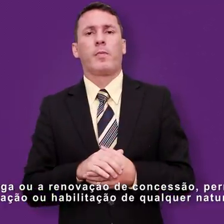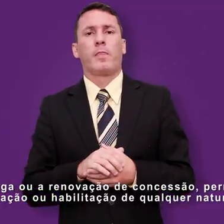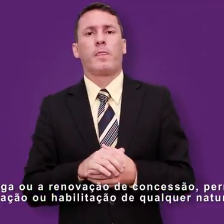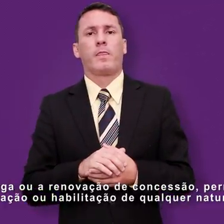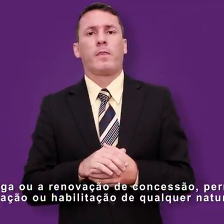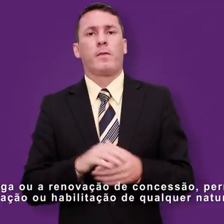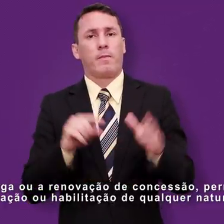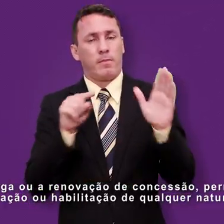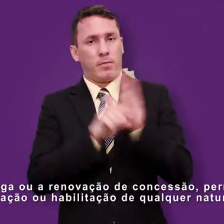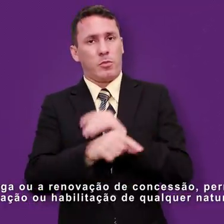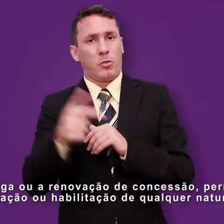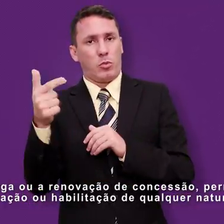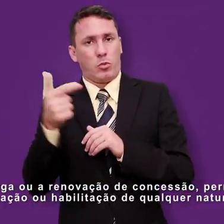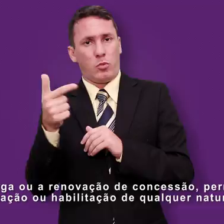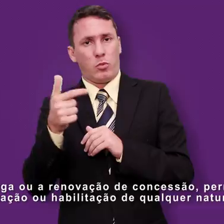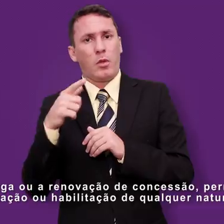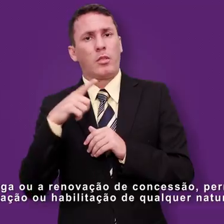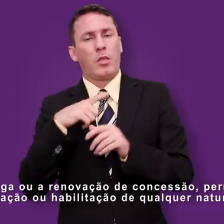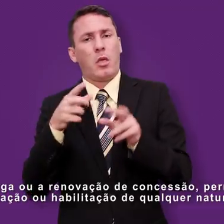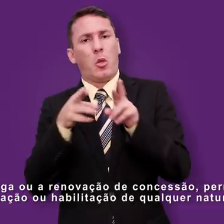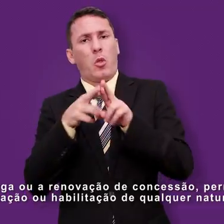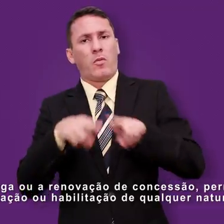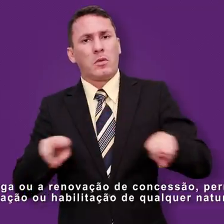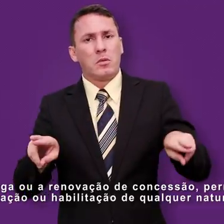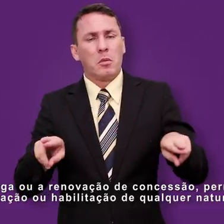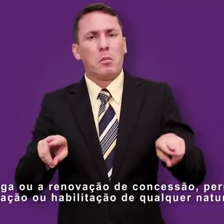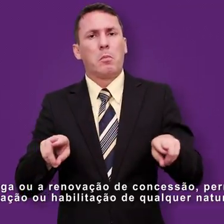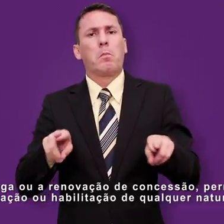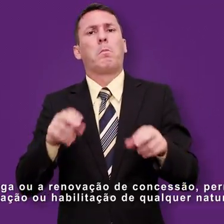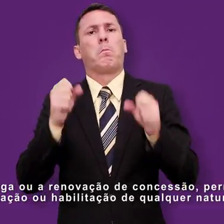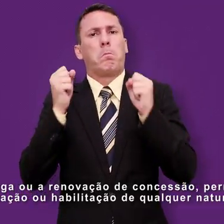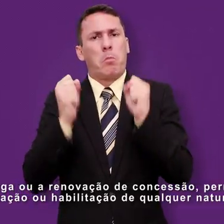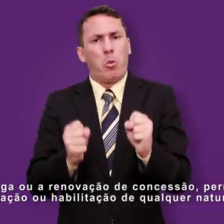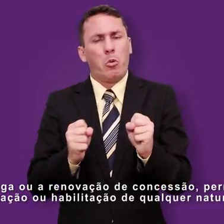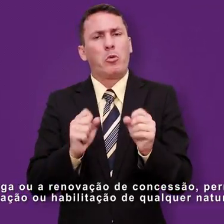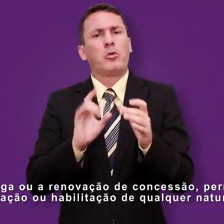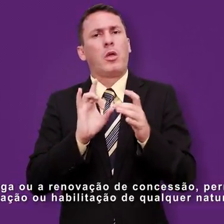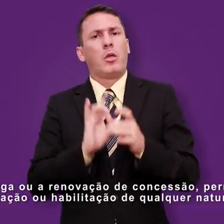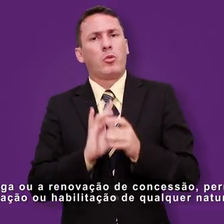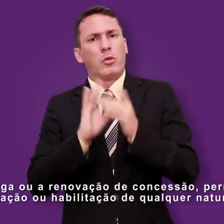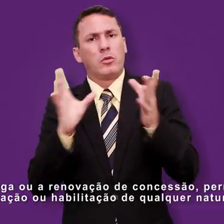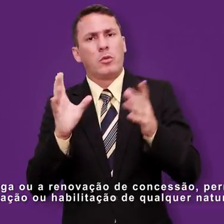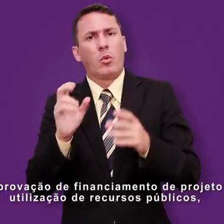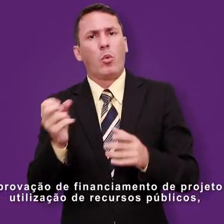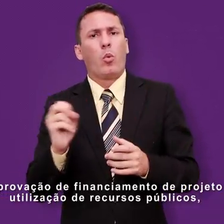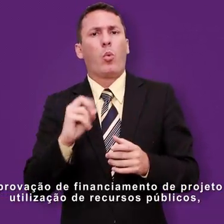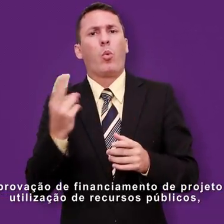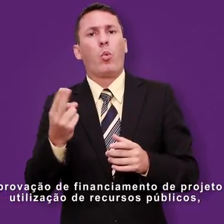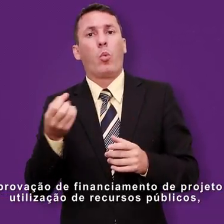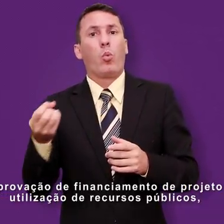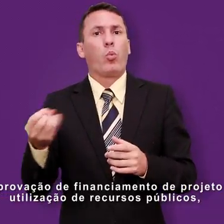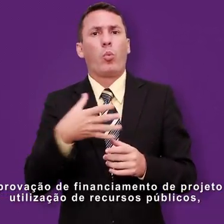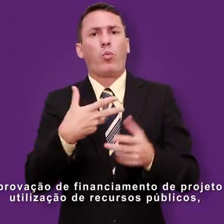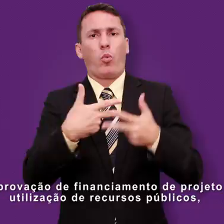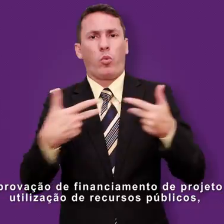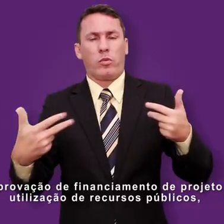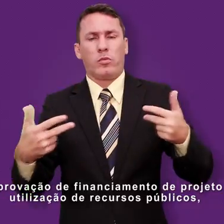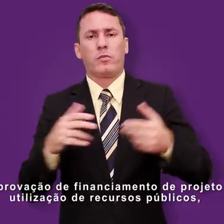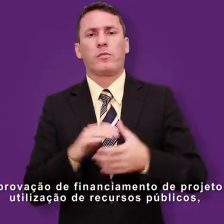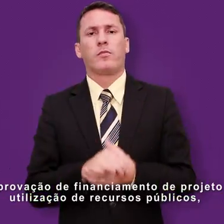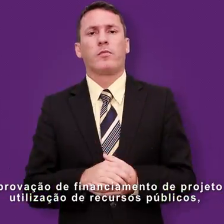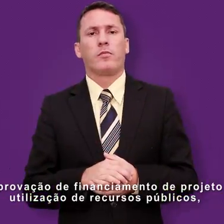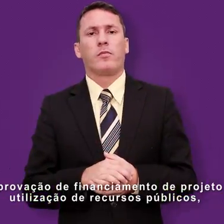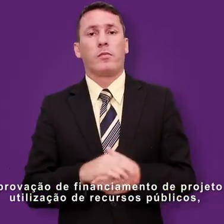de concessão, permissão, autorização ou habilitação de qualquer natureza. Inciso 3.